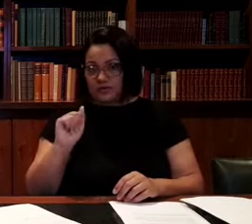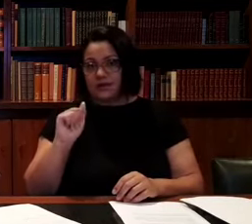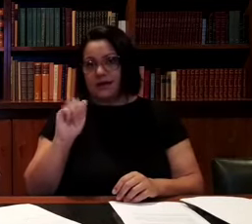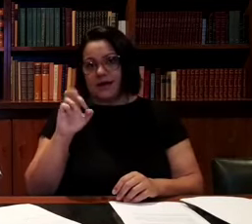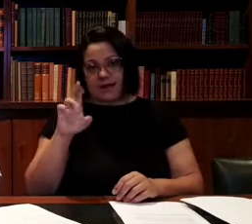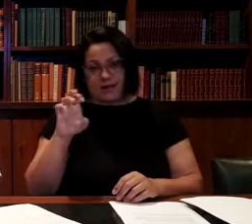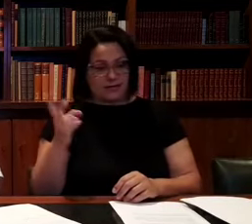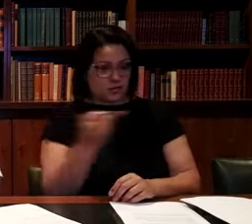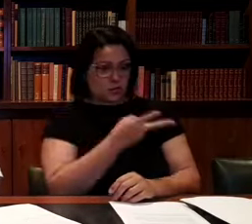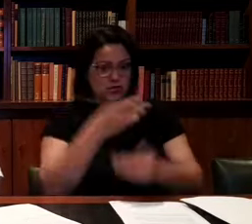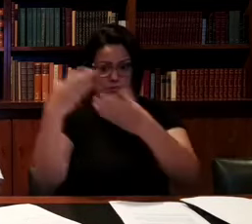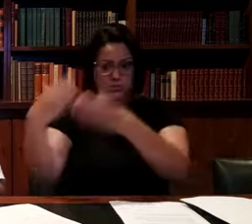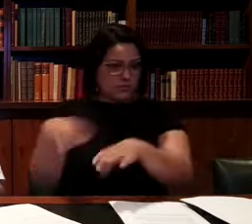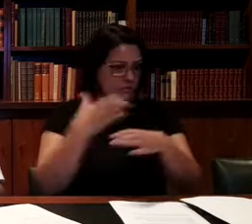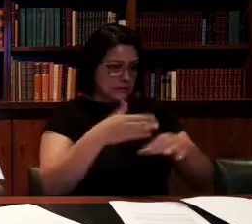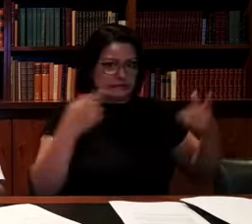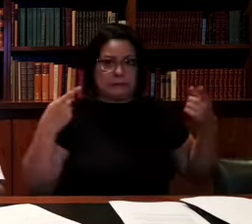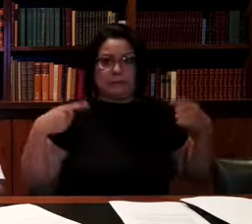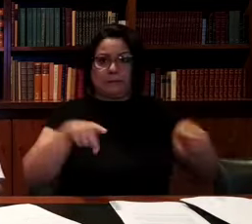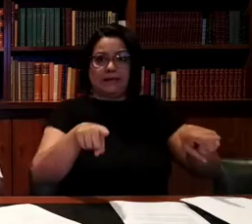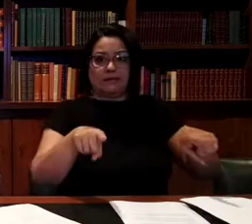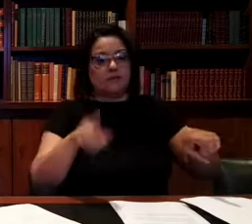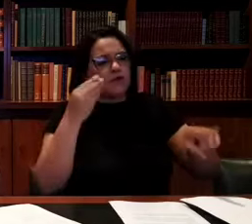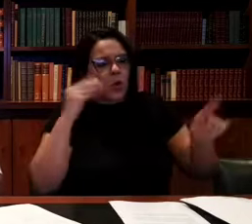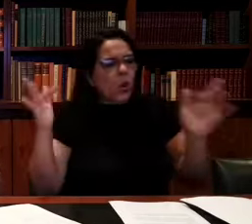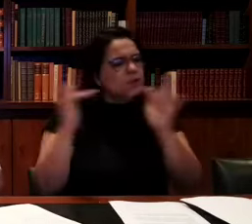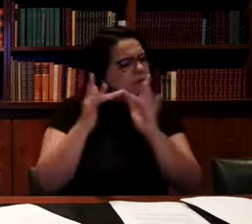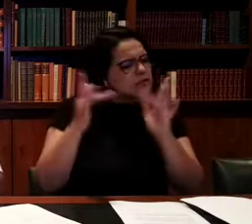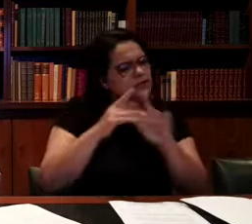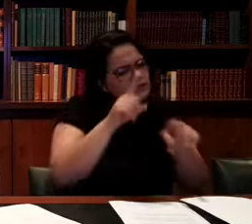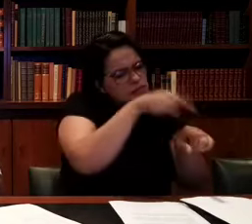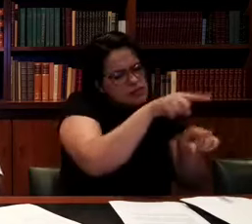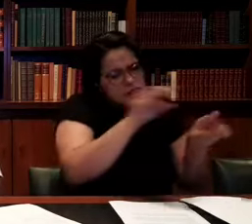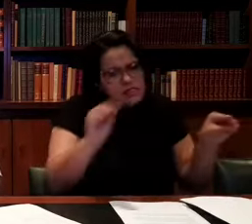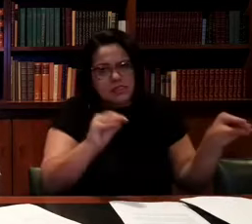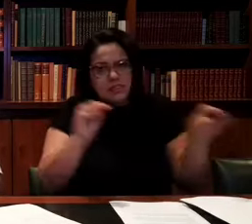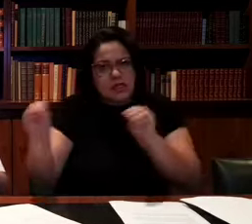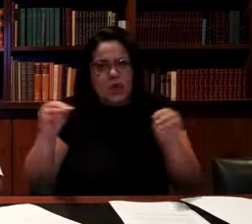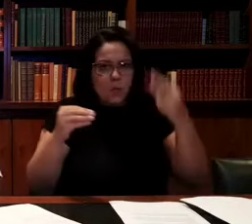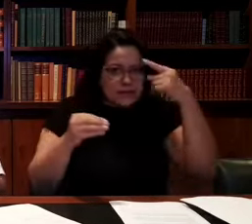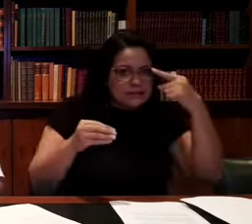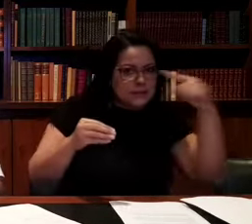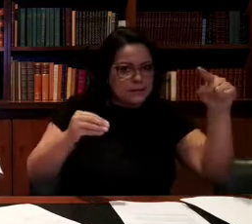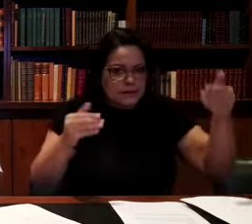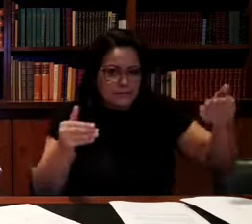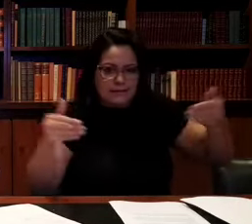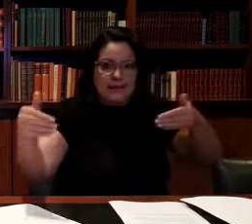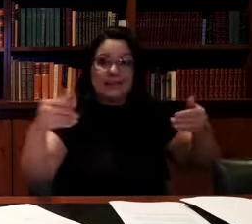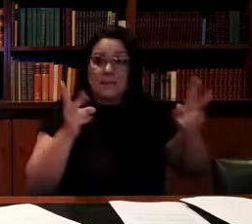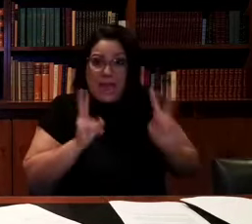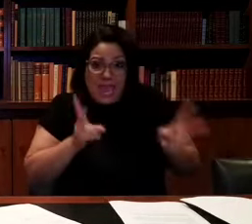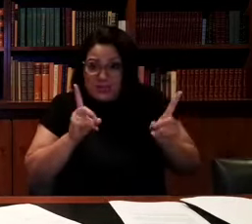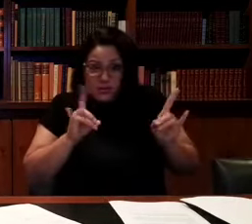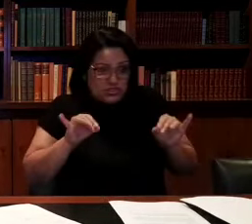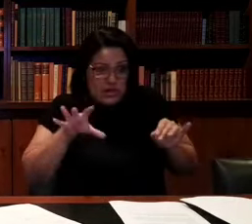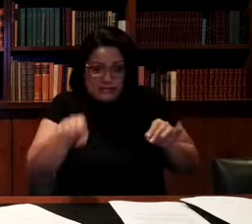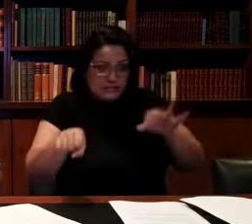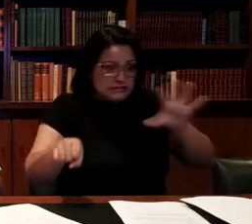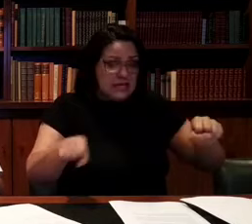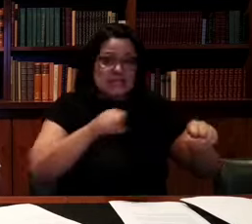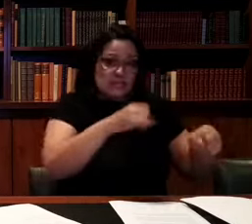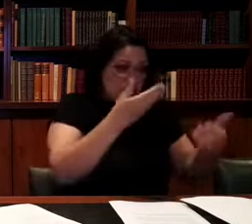até possível ele entrar em contato com essa outra instituição né e marcar uma diferente uma semana um da outra que aquele quem tenta o